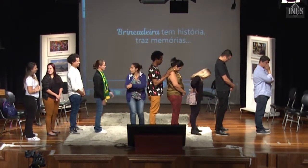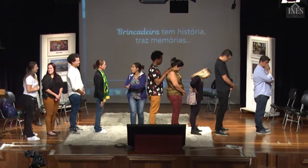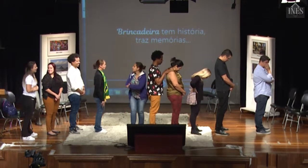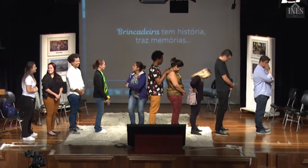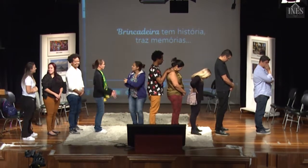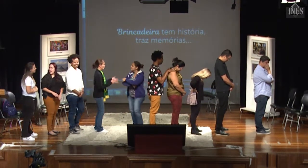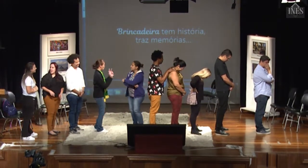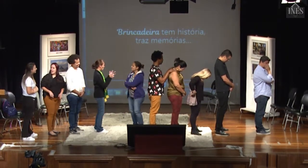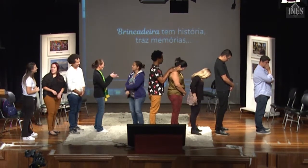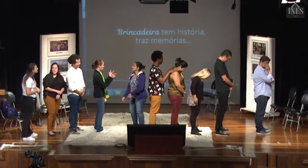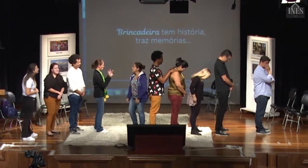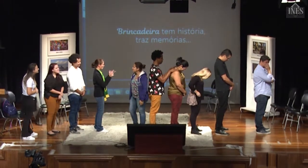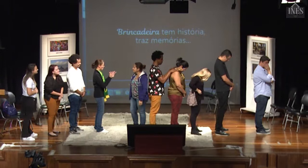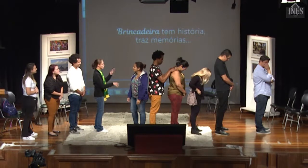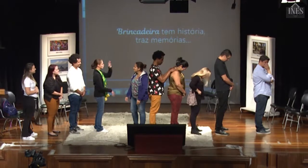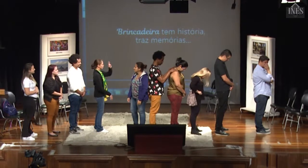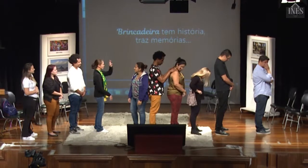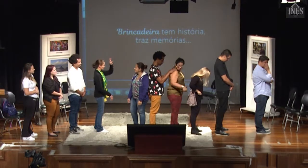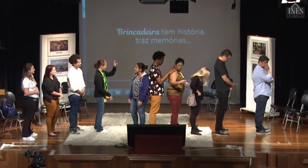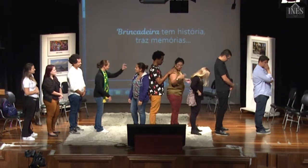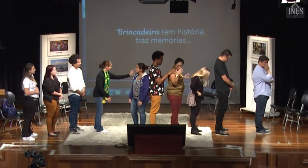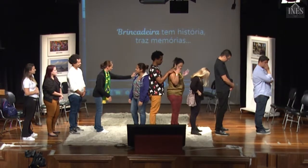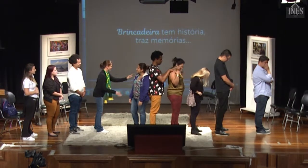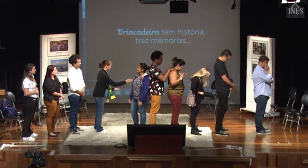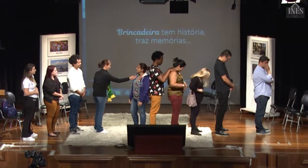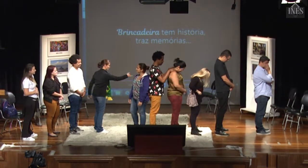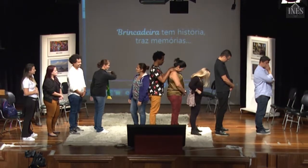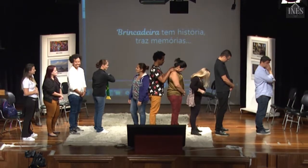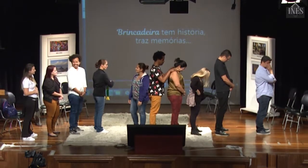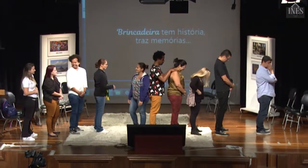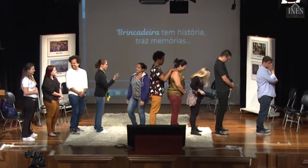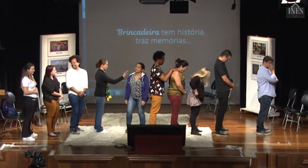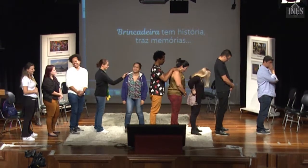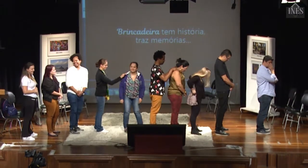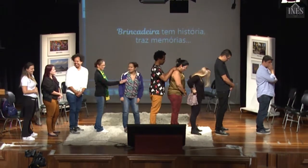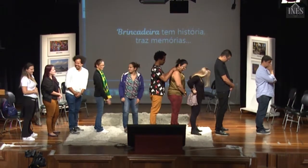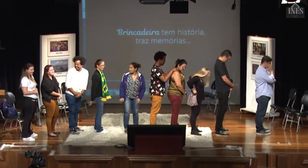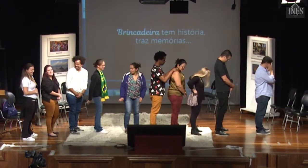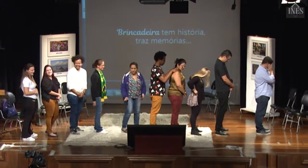Vou tentar aqui, de qualquer forma. Estava conversando, o mosquito te picou no braço direito e eu